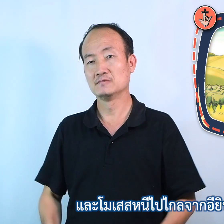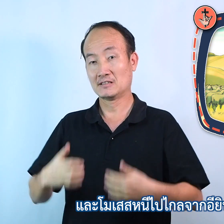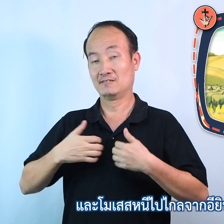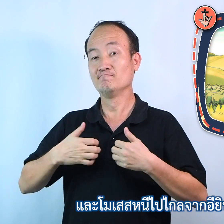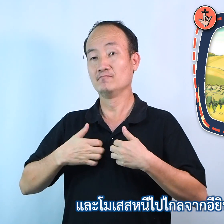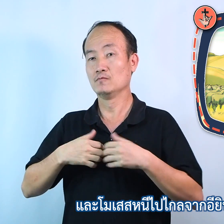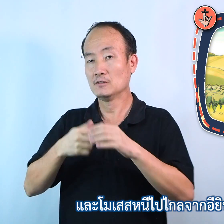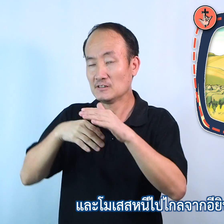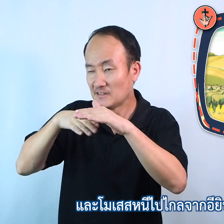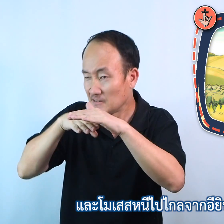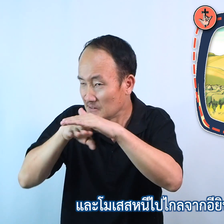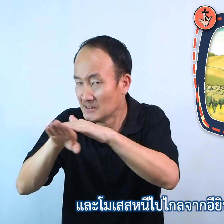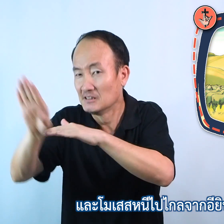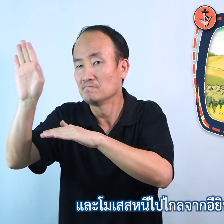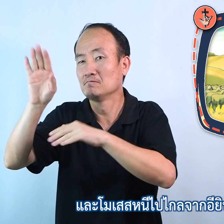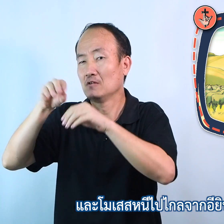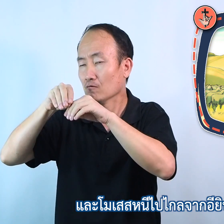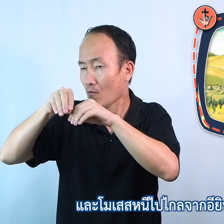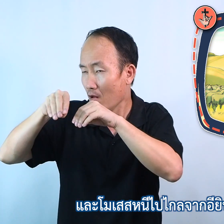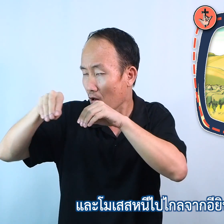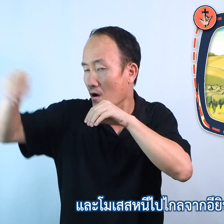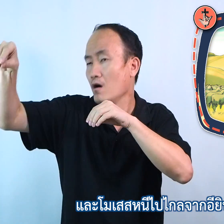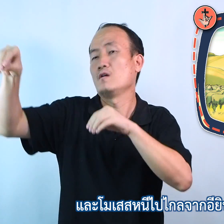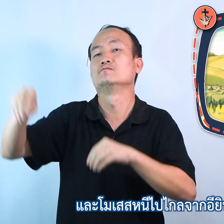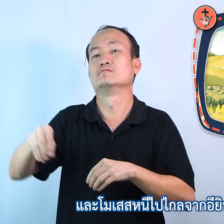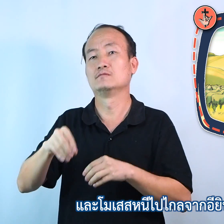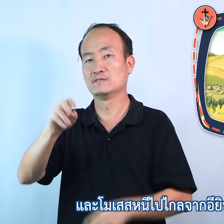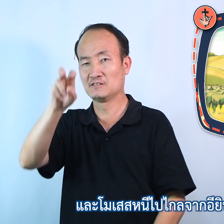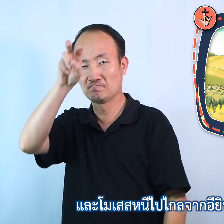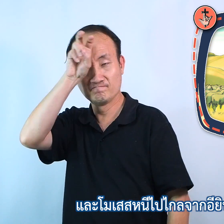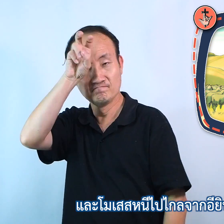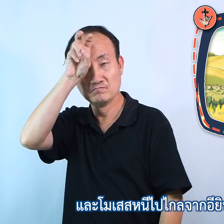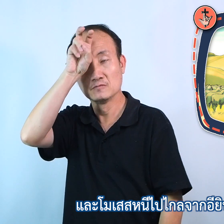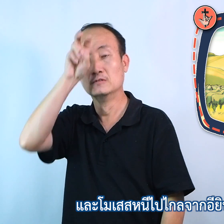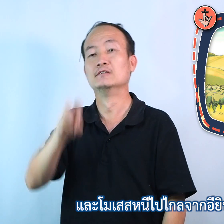และโมเสสหนีไปไกลจากอียิปต์เท่าที่จะไปได้เ